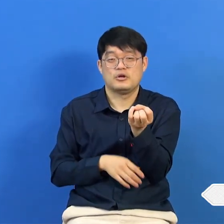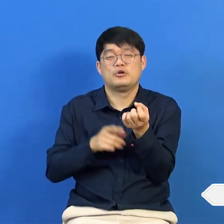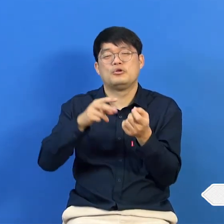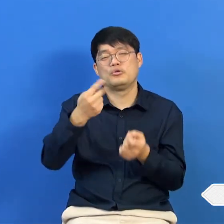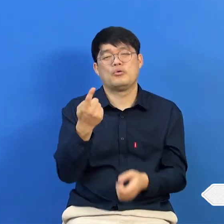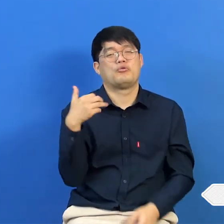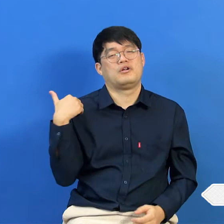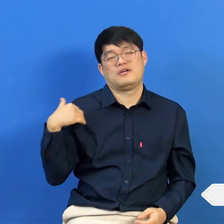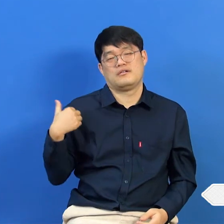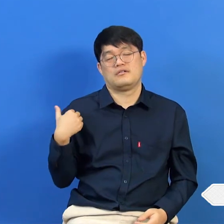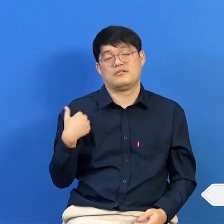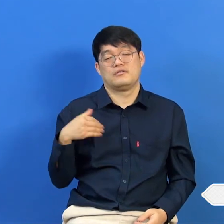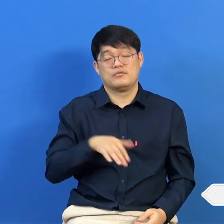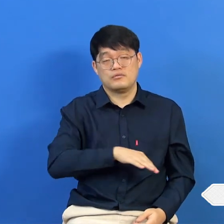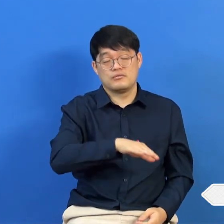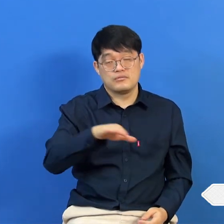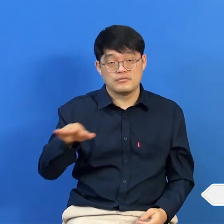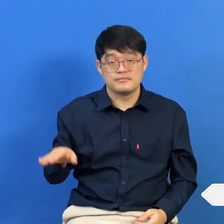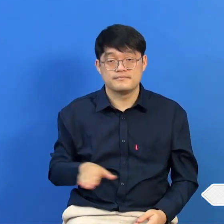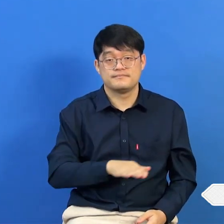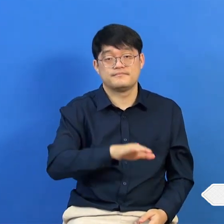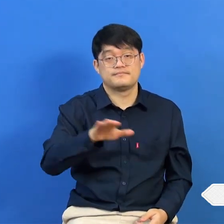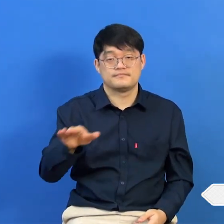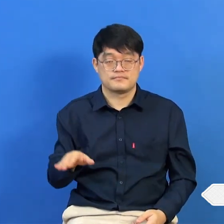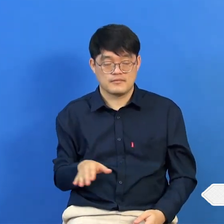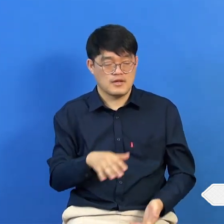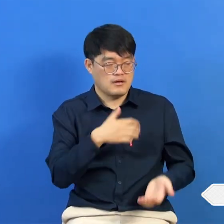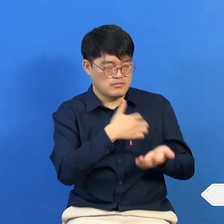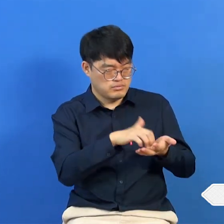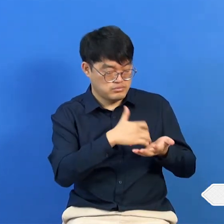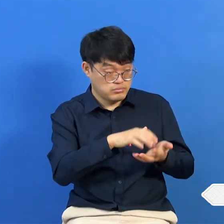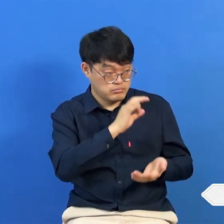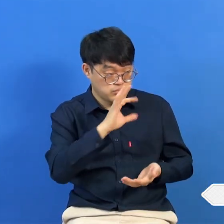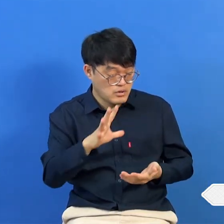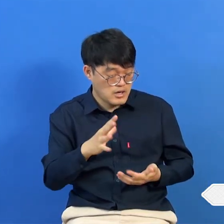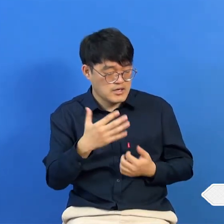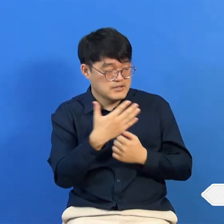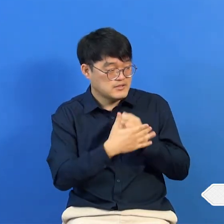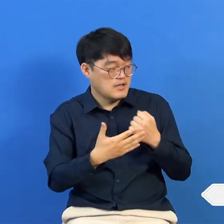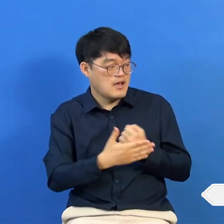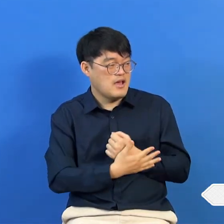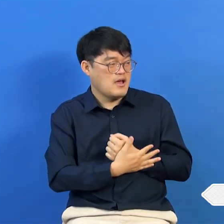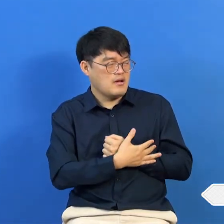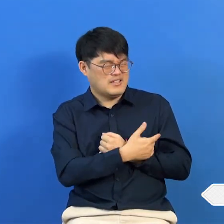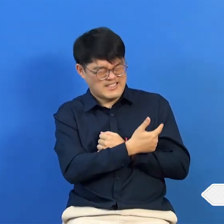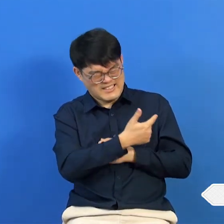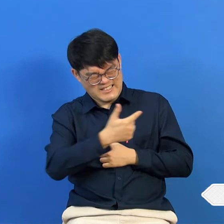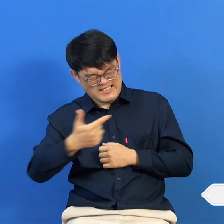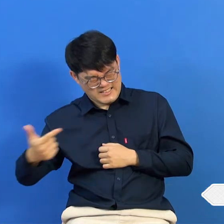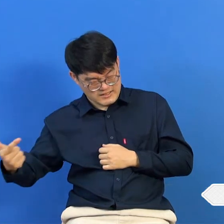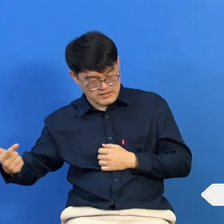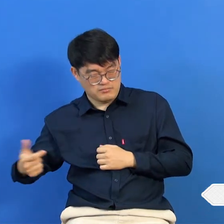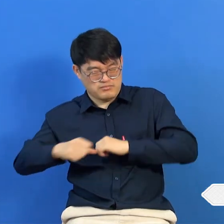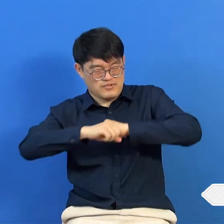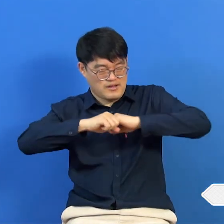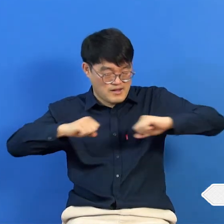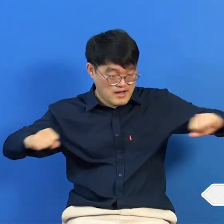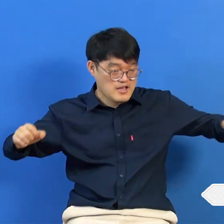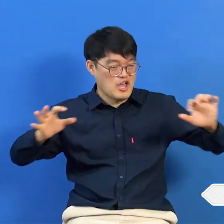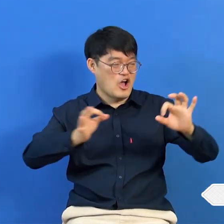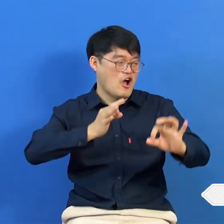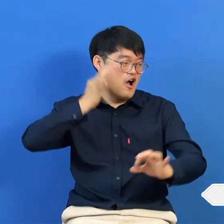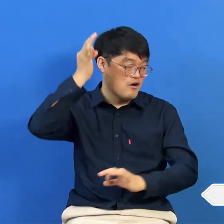우리 앞에 청량할 수 없는 은혜의 세계가 놓여 있습니다. 그 은혜의 세계를